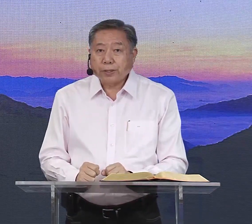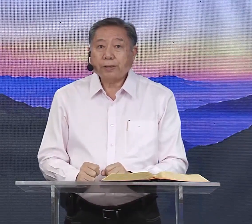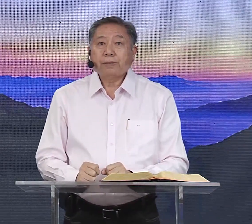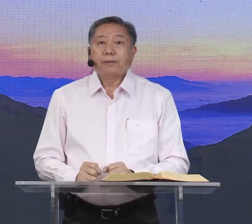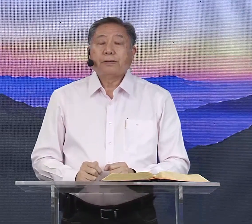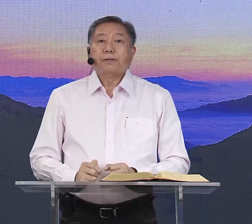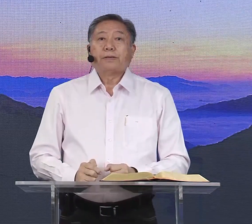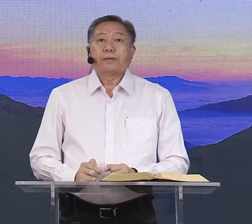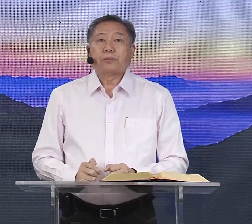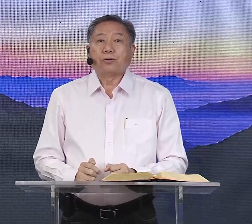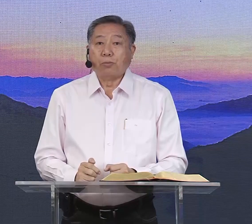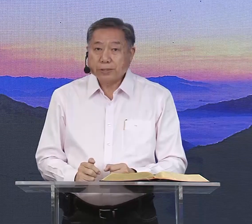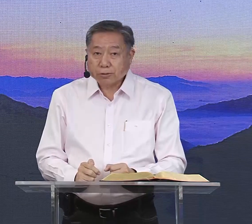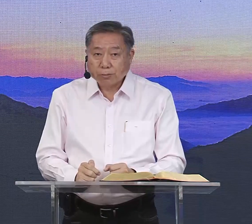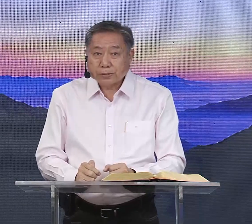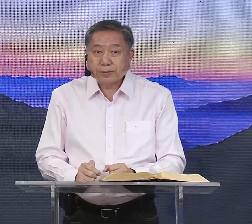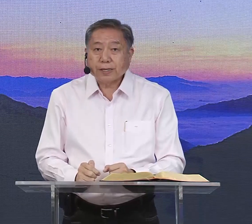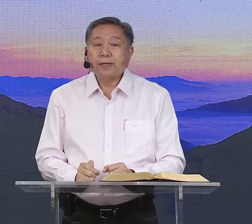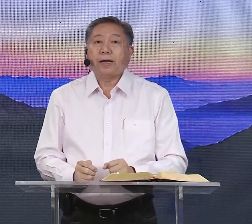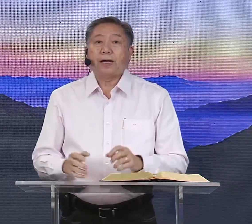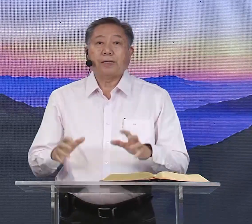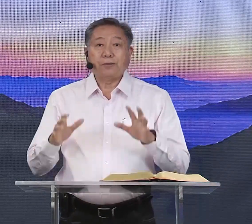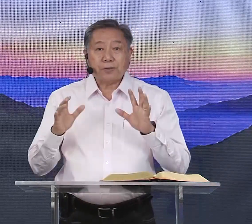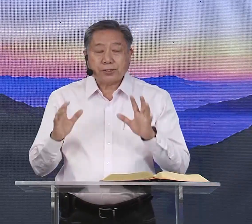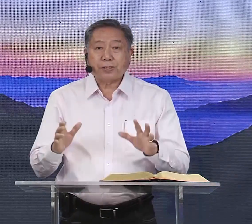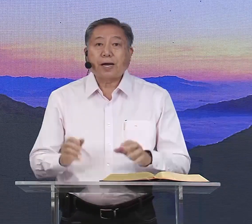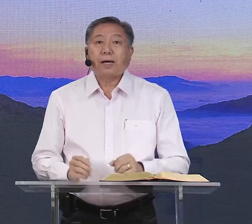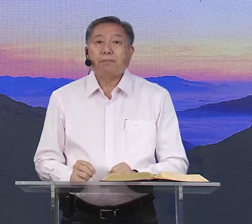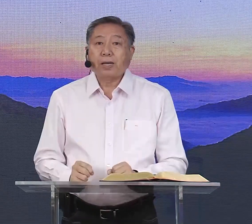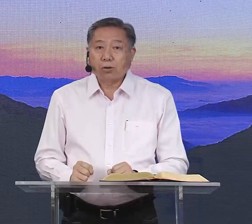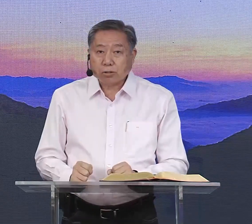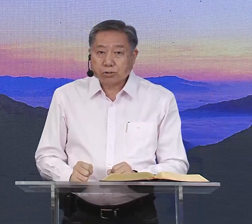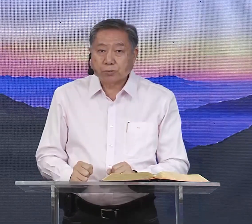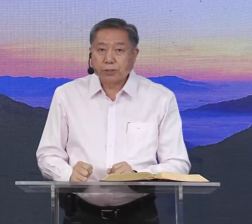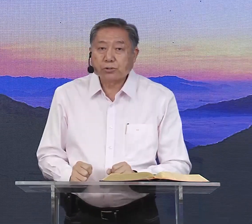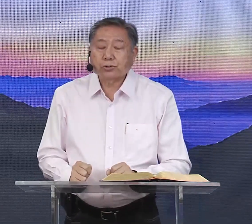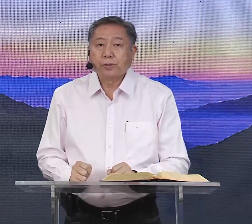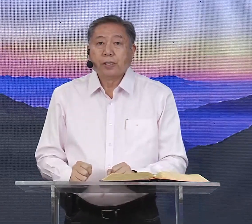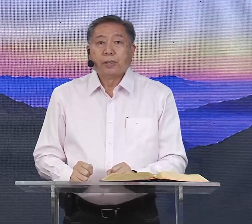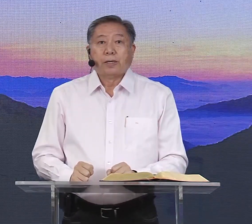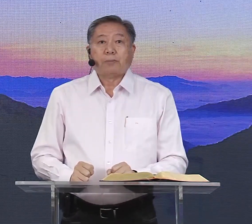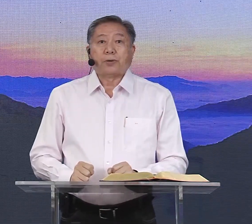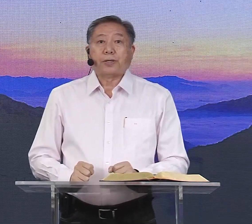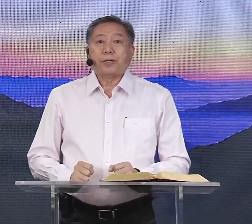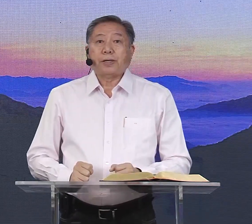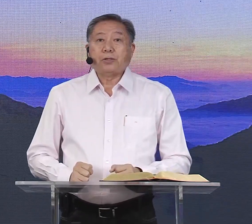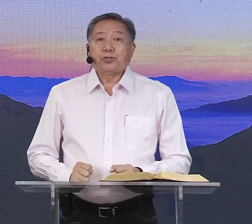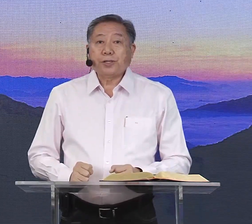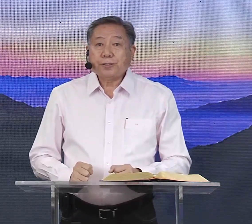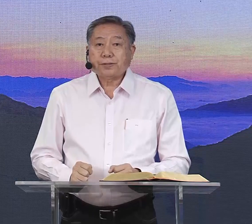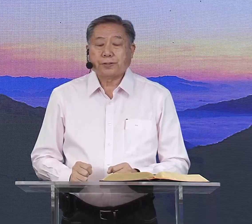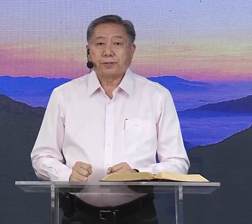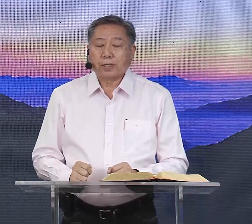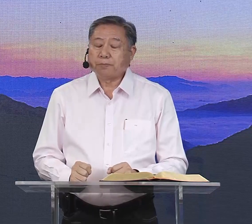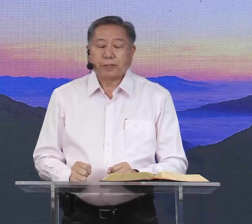Por que comecei a investigar melhor sobre isso? É porque em